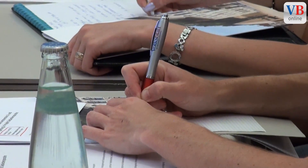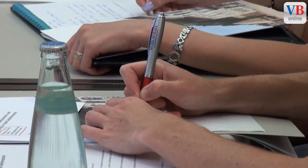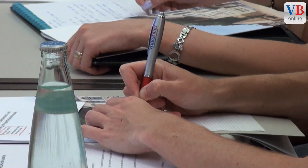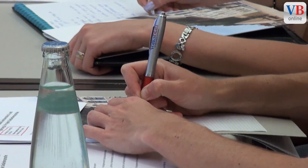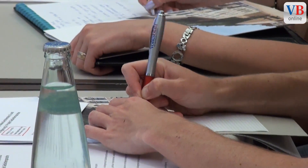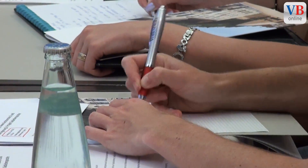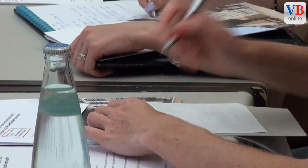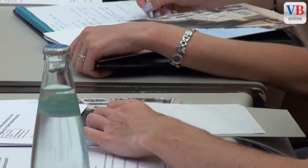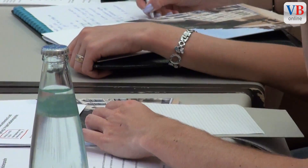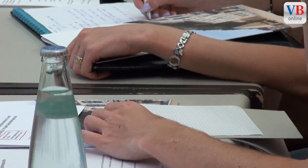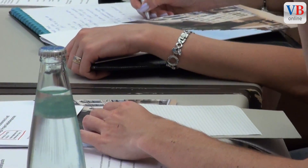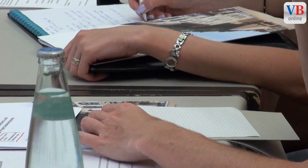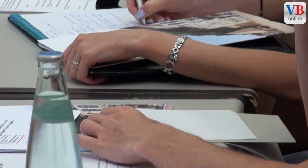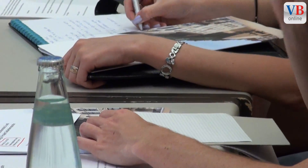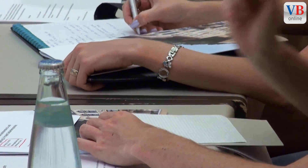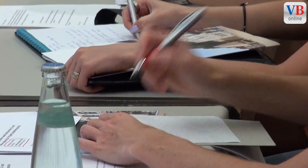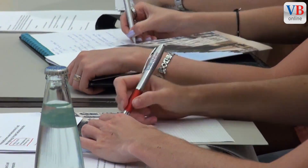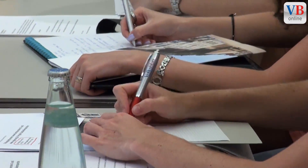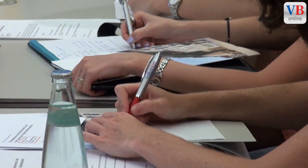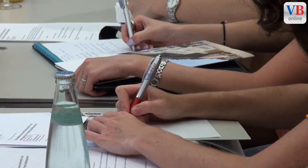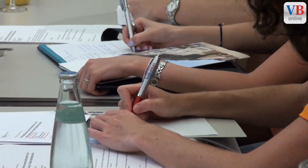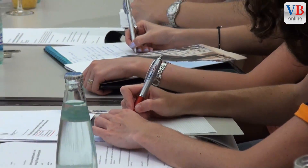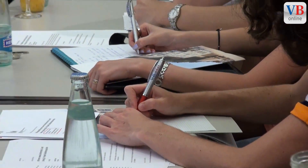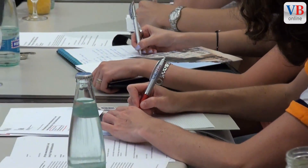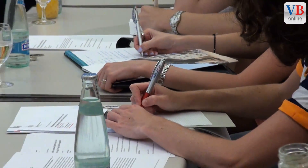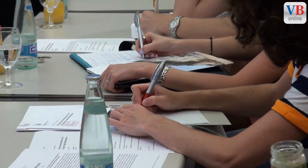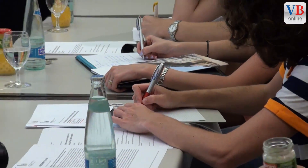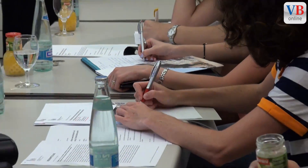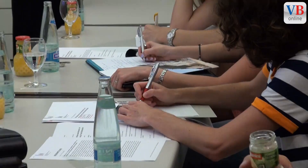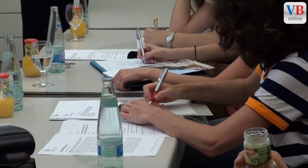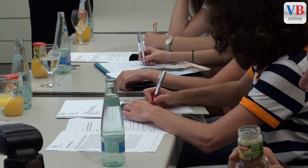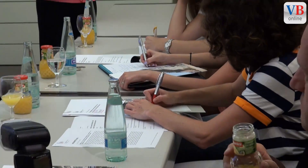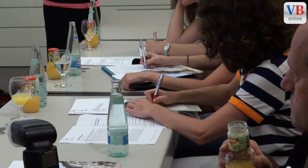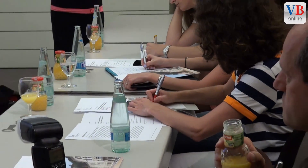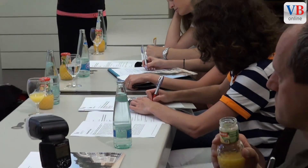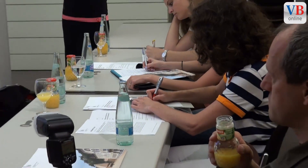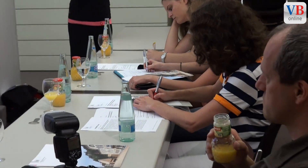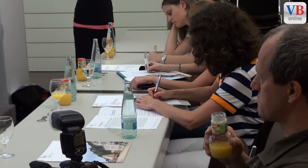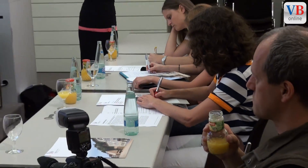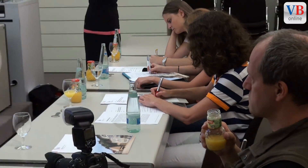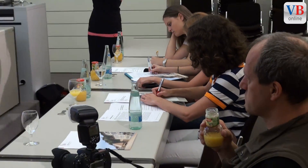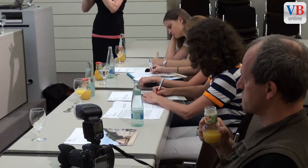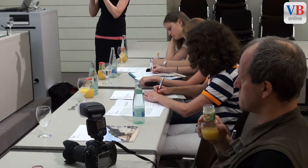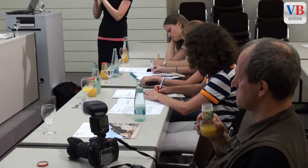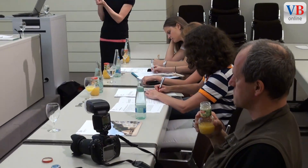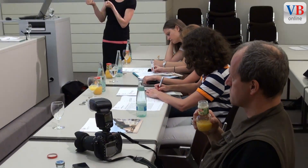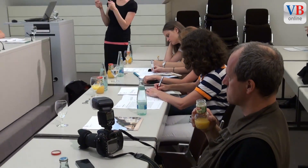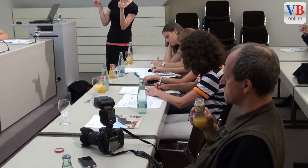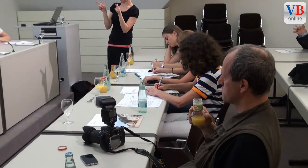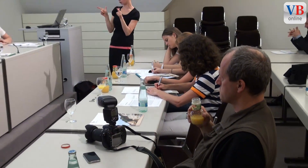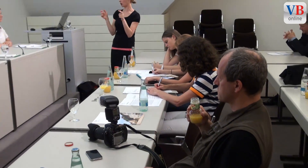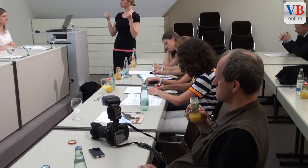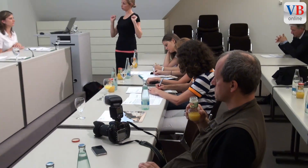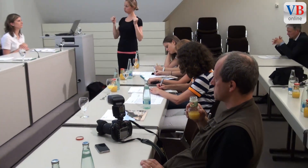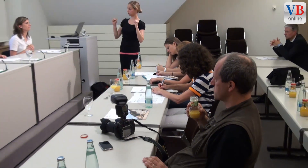und der Entscheidung mit Ja ist dann ganz schnell gefallen. Frau Abergaus, Sie haben ja an dem Projekt auch teilgenommen, sind auch